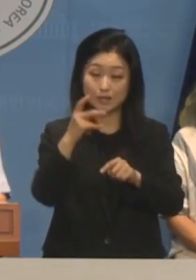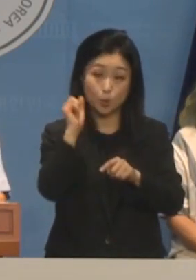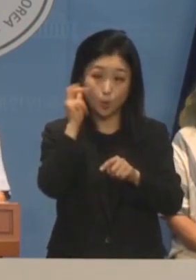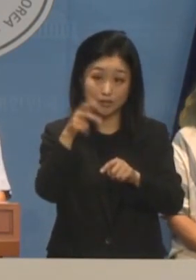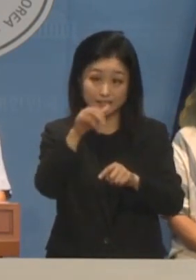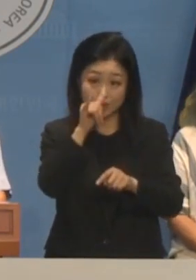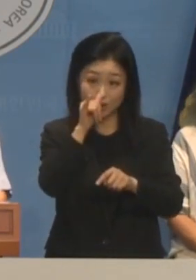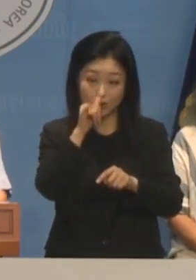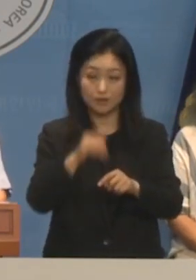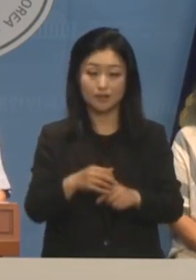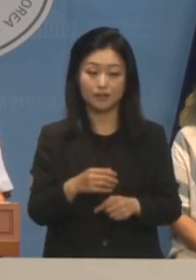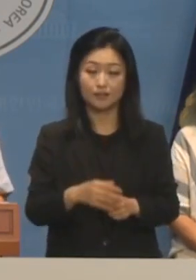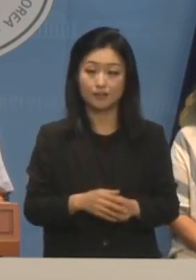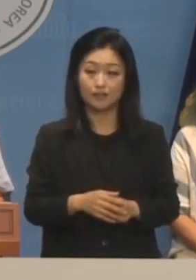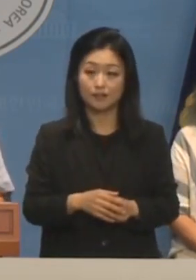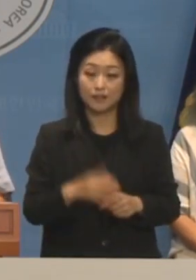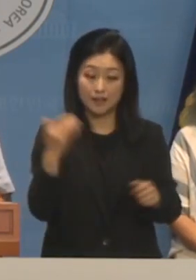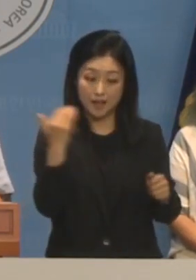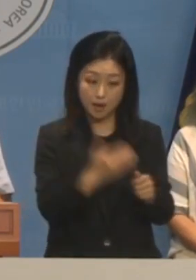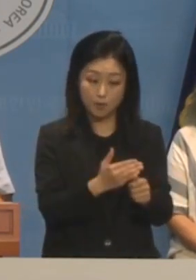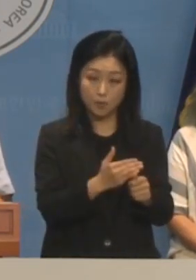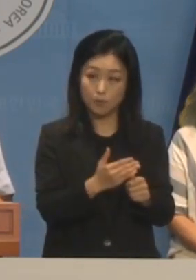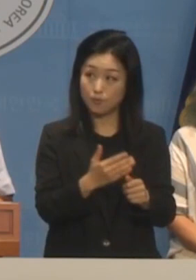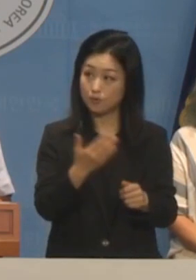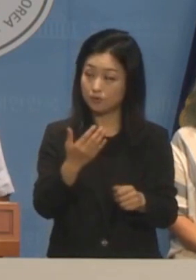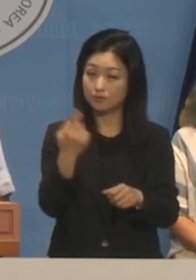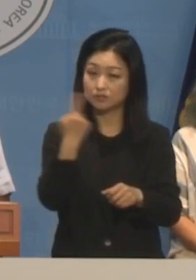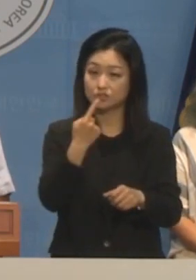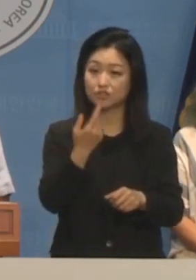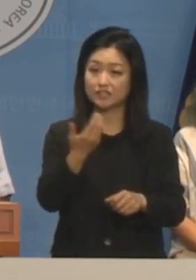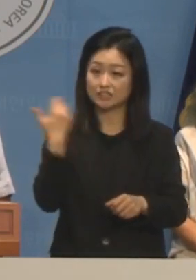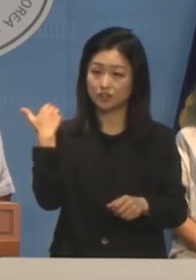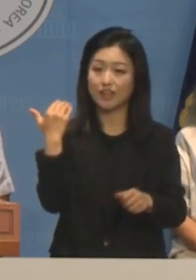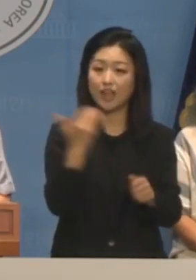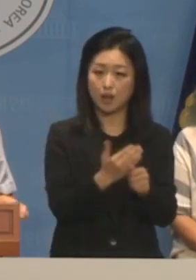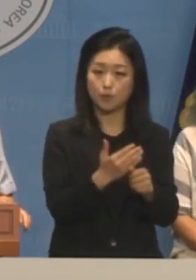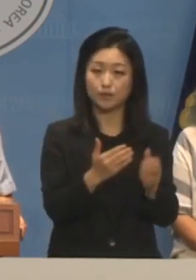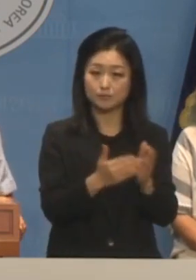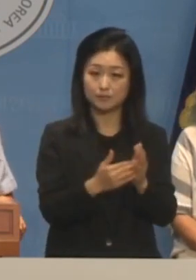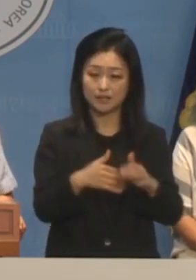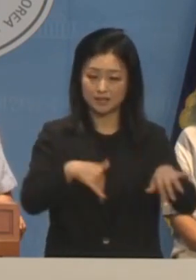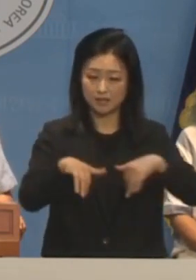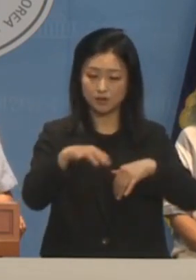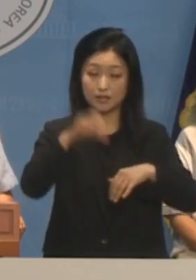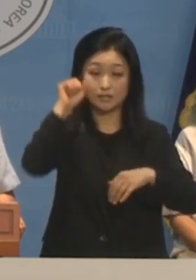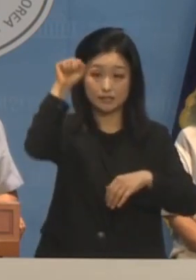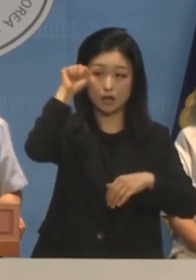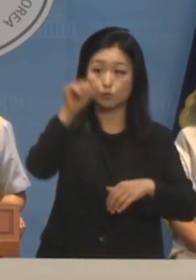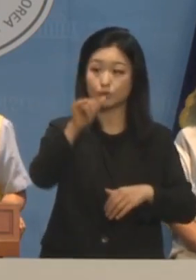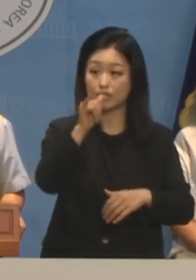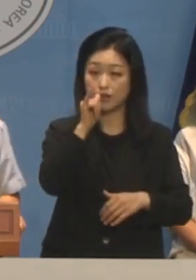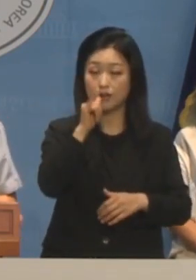정리해고된 노동자들이 길거리에서 복직을 요구하며 싸우고 있습니다.